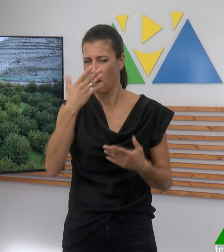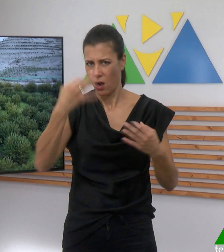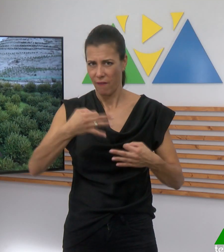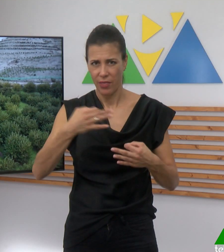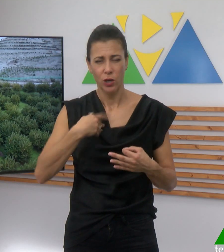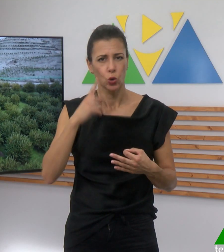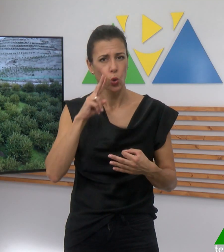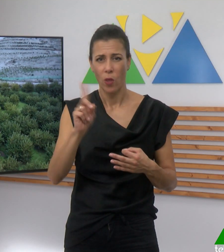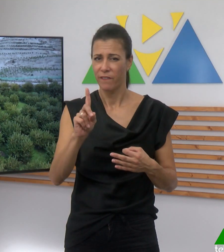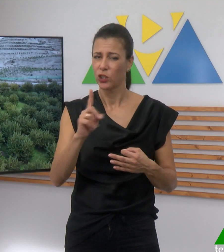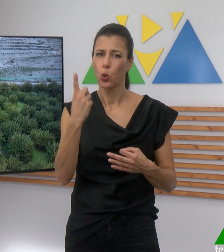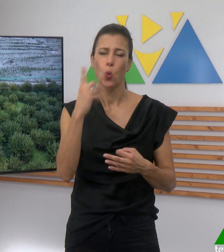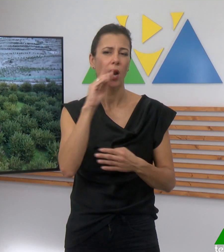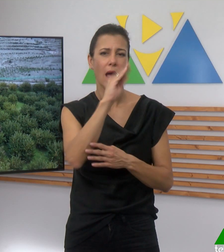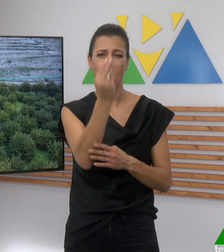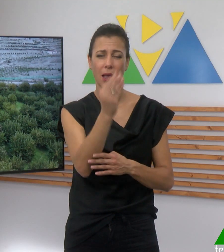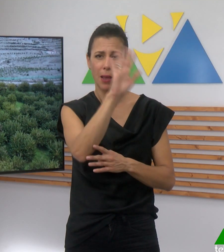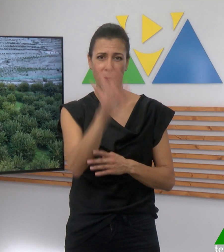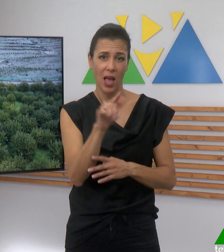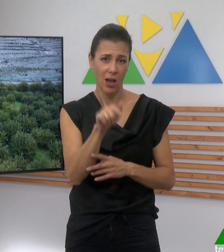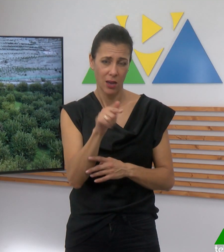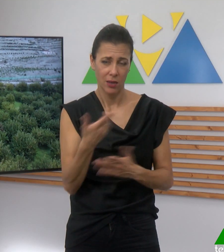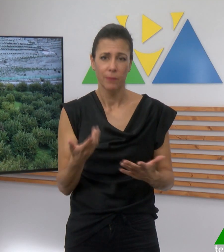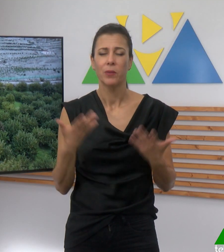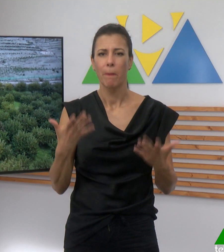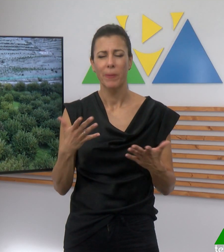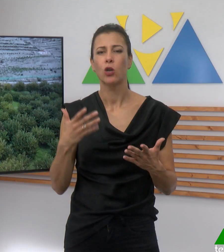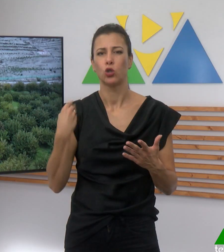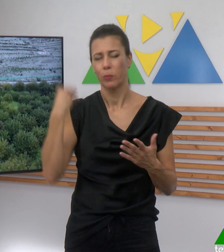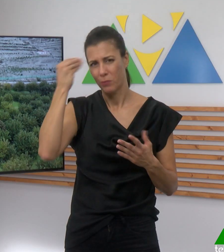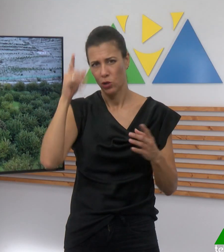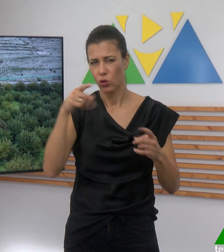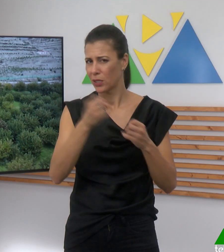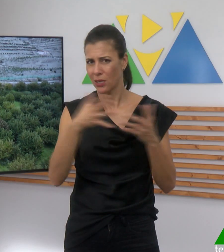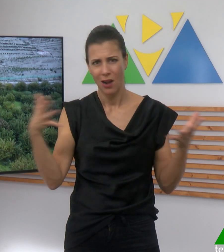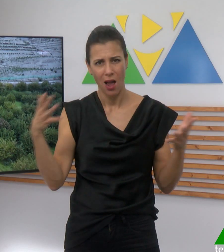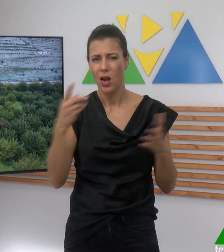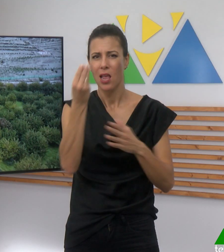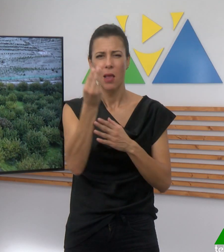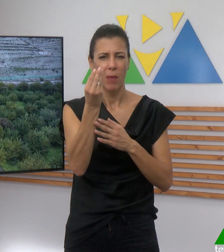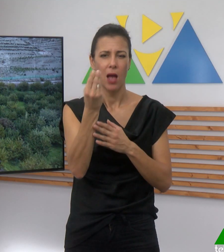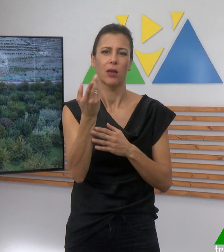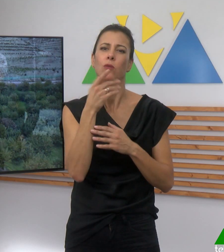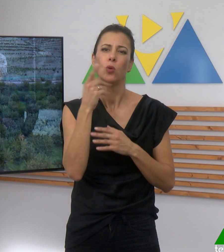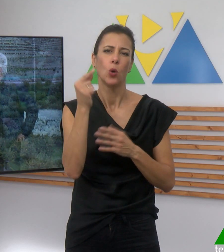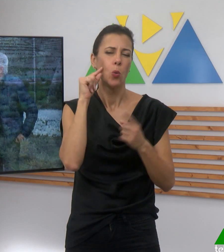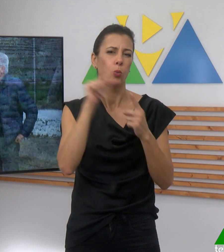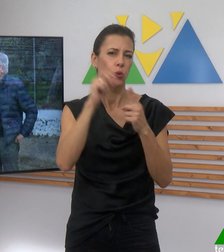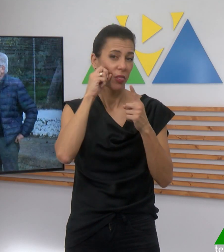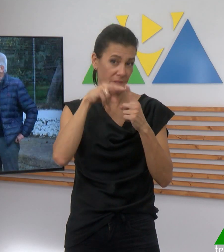imagen del Cristo de patura El caso es que era considerado por una gran imagen de desde el punto de vista artístico y desde